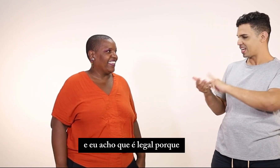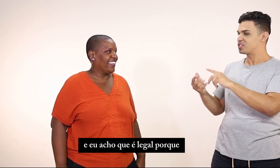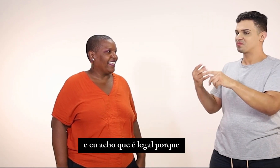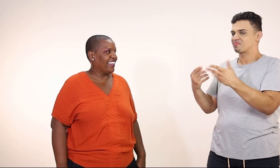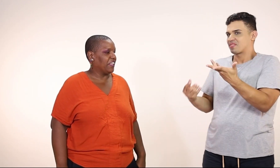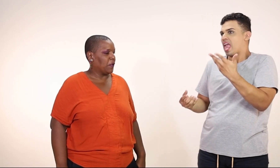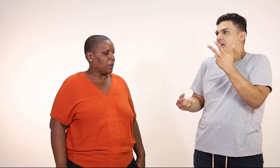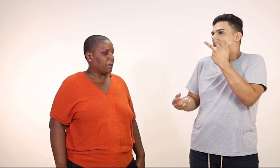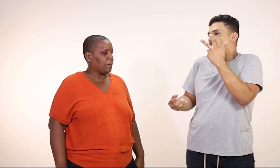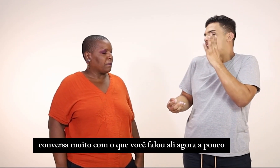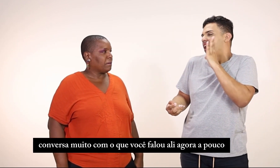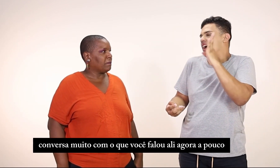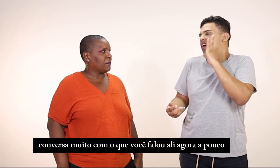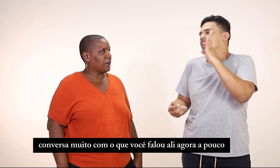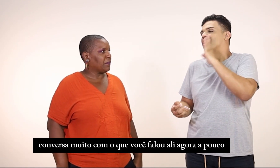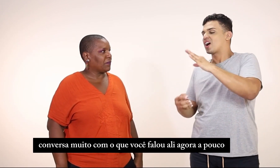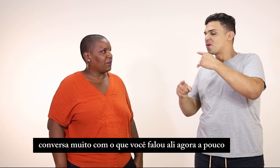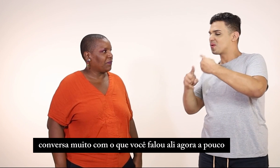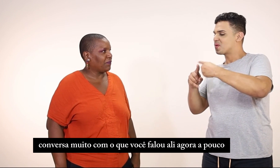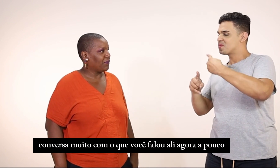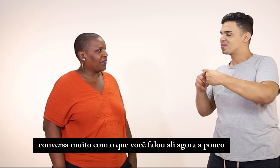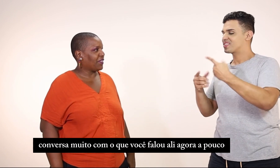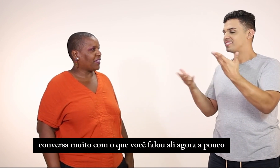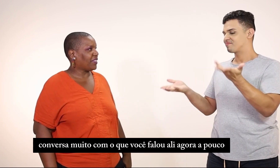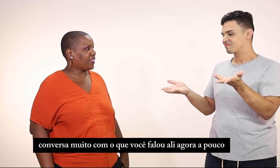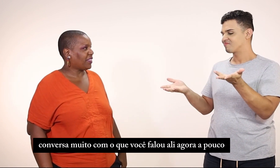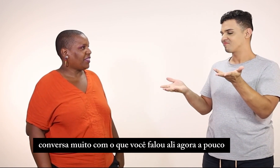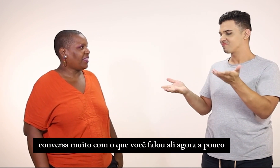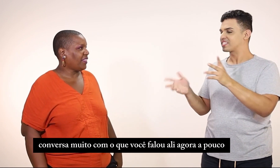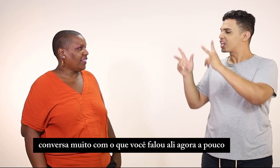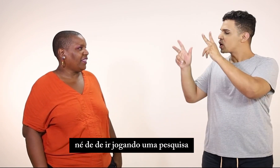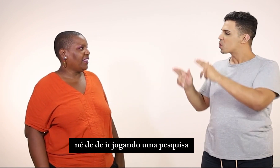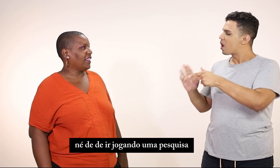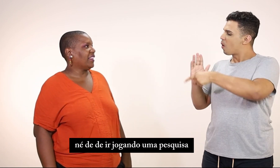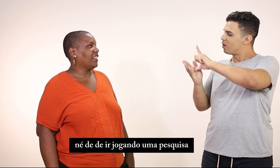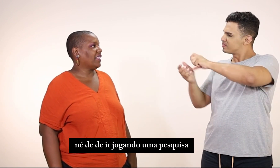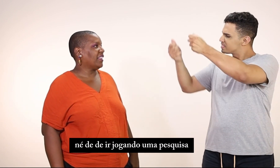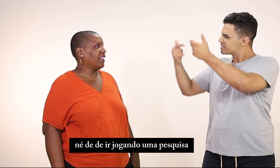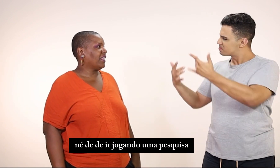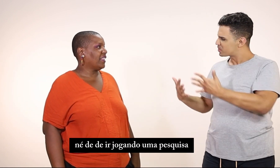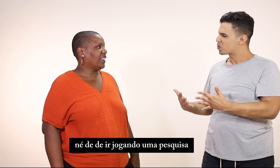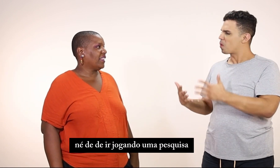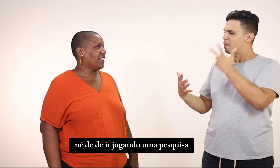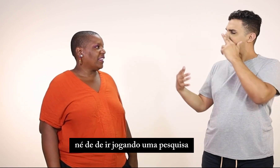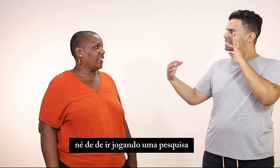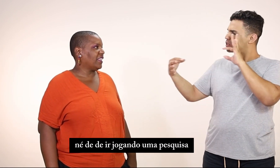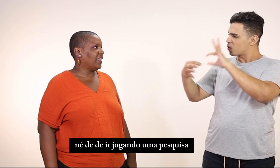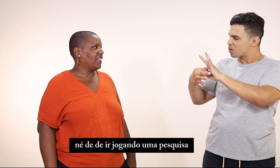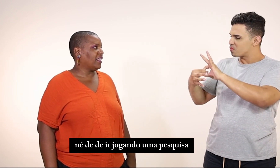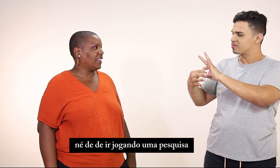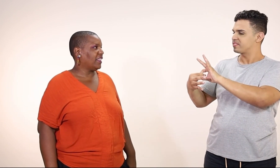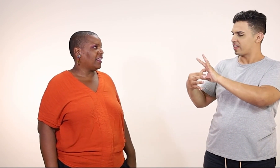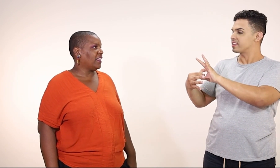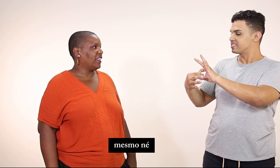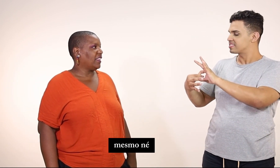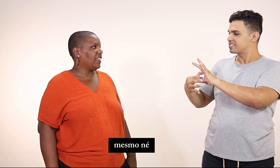porque conversa muito com o que você falou ali agora há pouco, né? De ir jogando uma pesquisa mesmo,